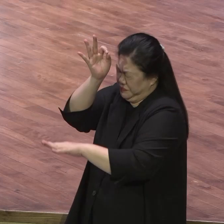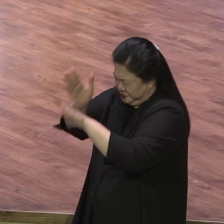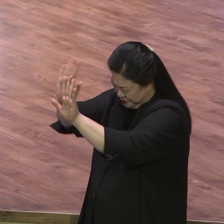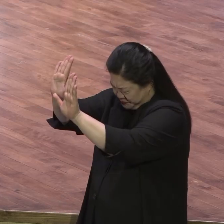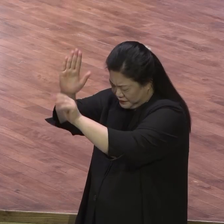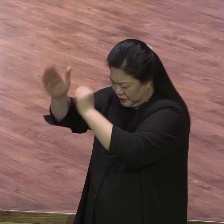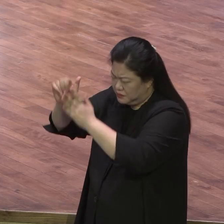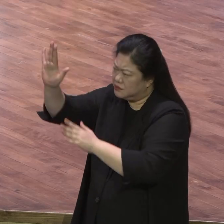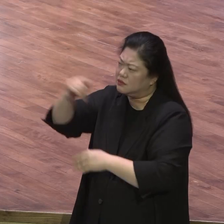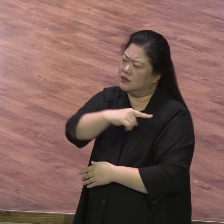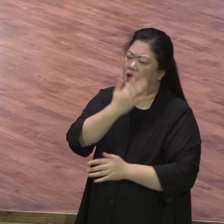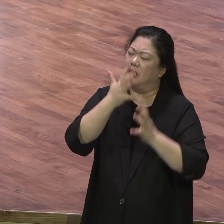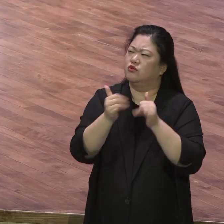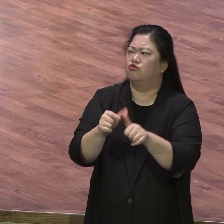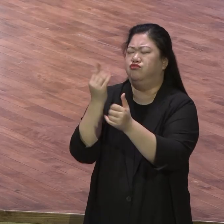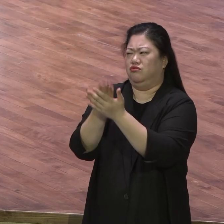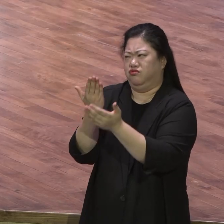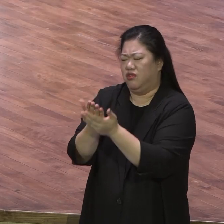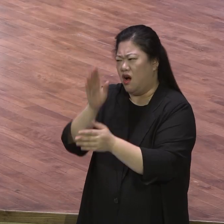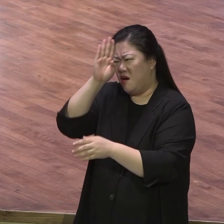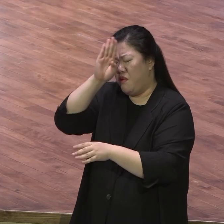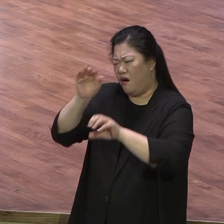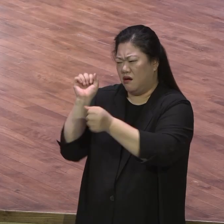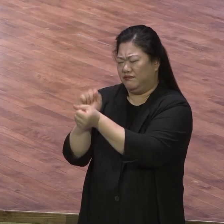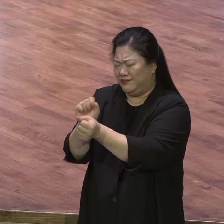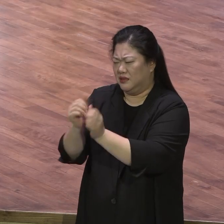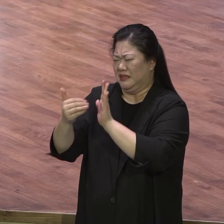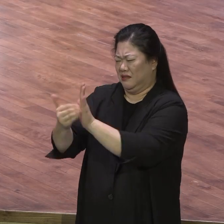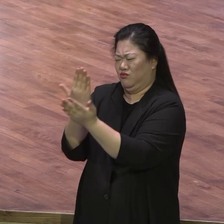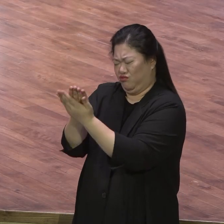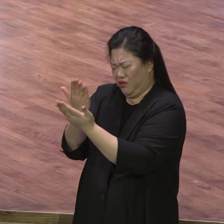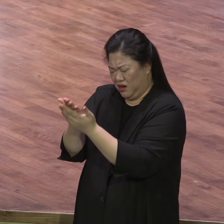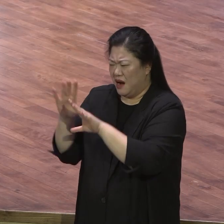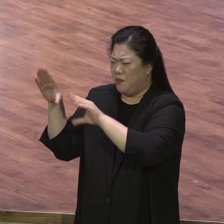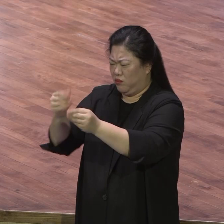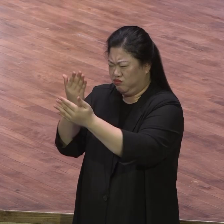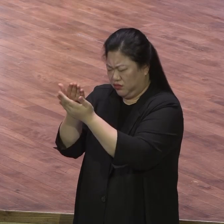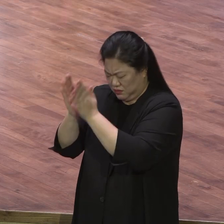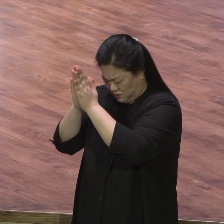하나님이 모세와 아론의 기도를 들으시고